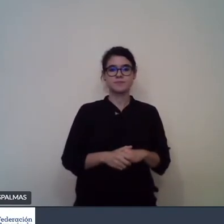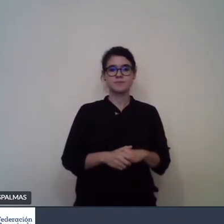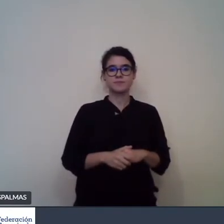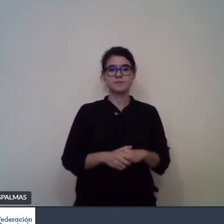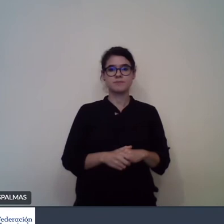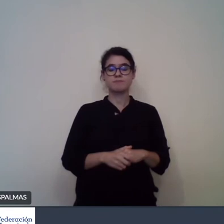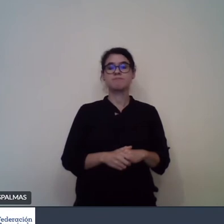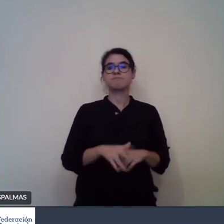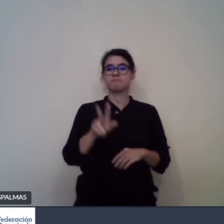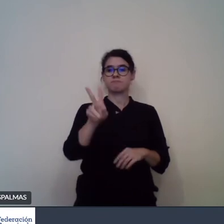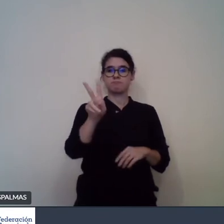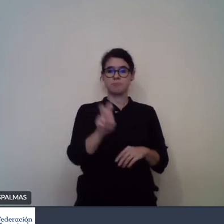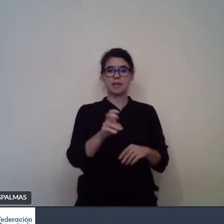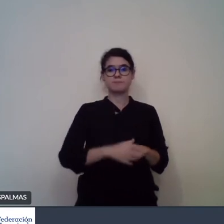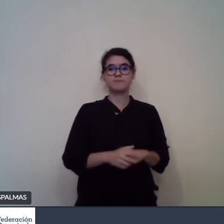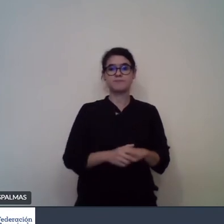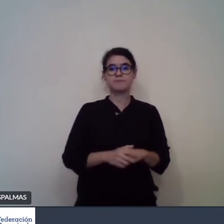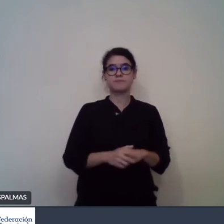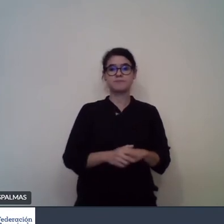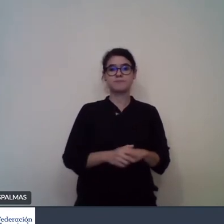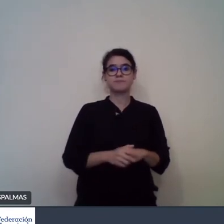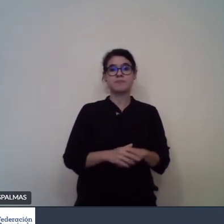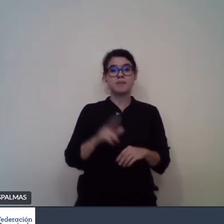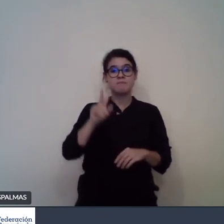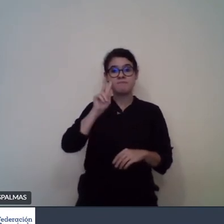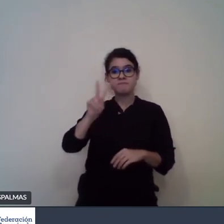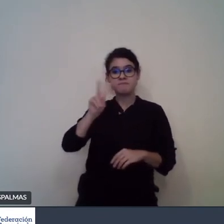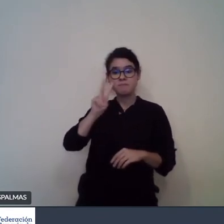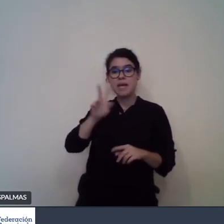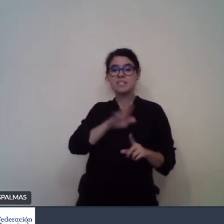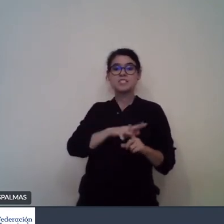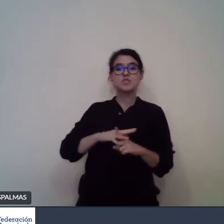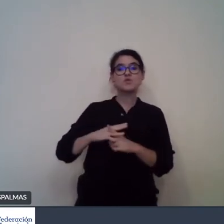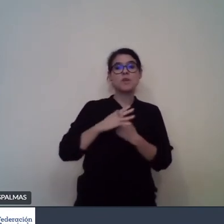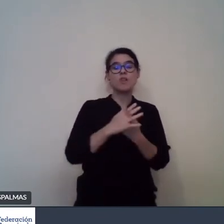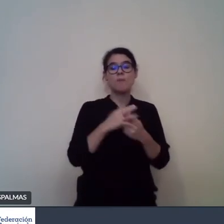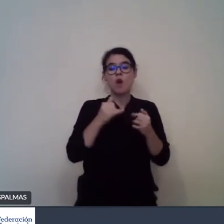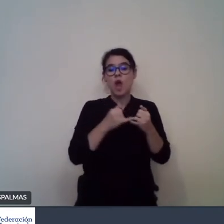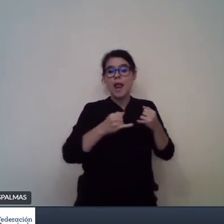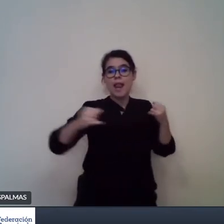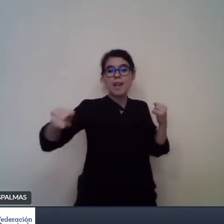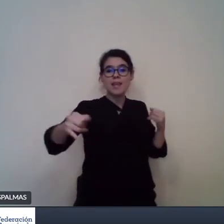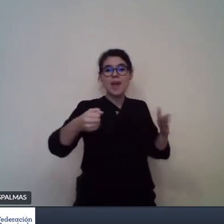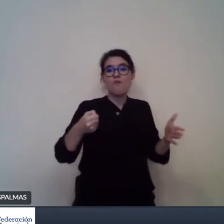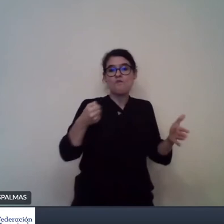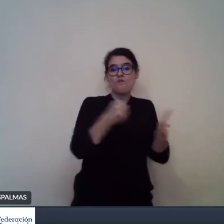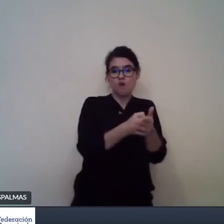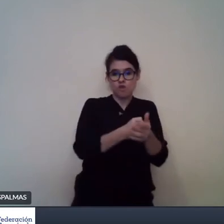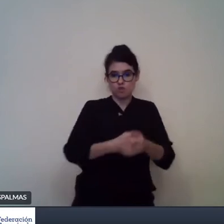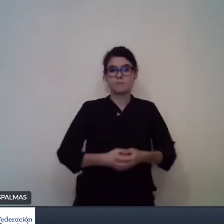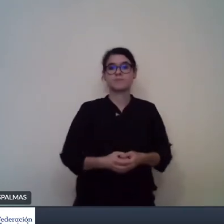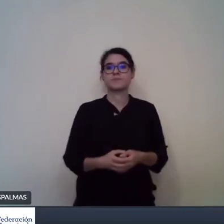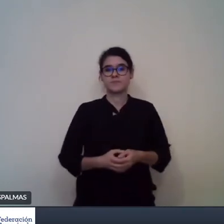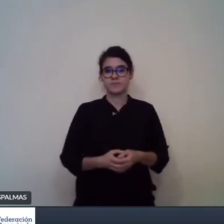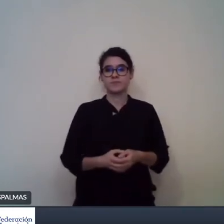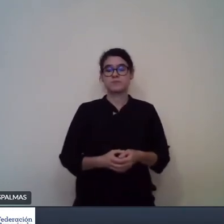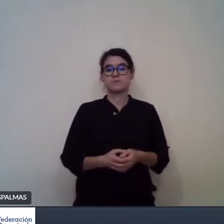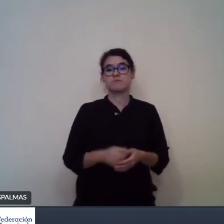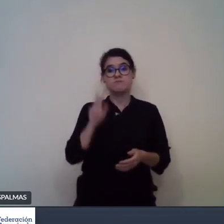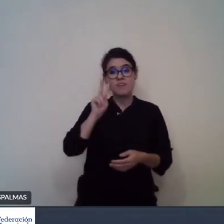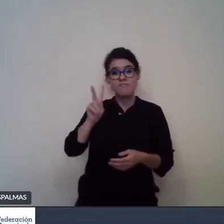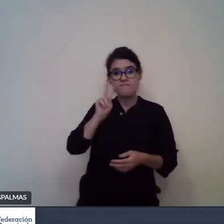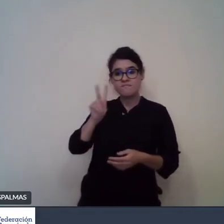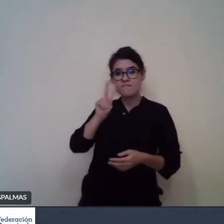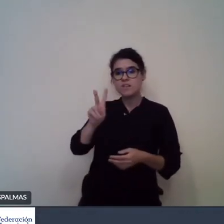Vale, aquí tenemos situación por línea de fondo de Staggers, lo lee y va por arriba en vez de ir por línea de fondo, subida de los dos